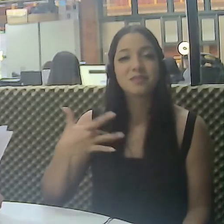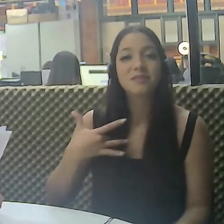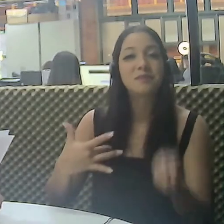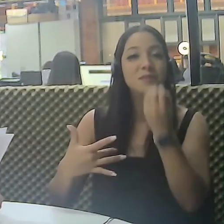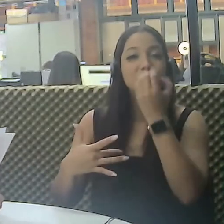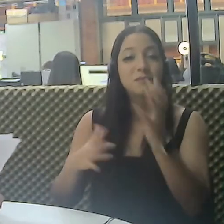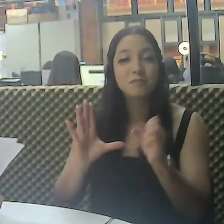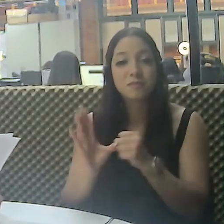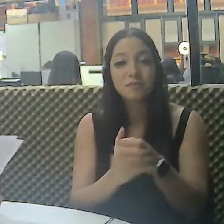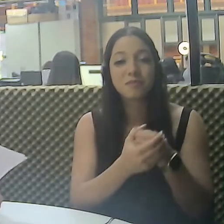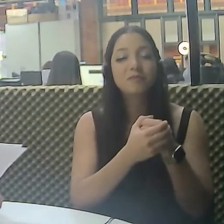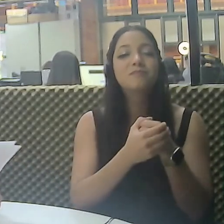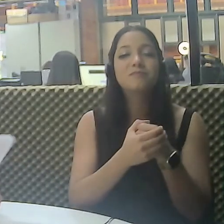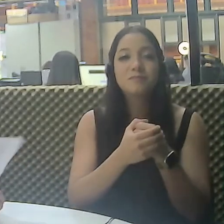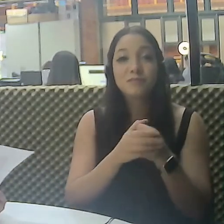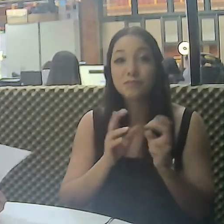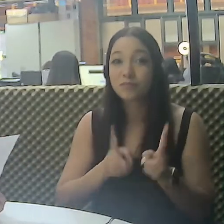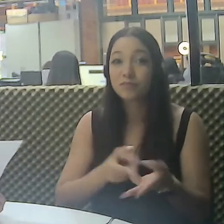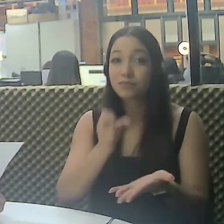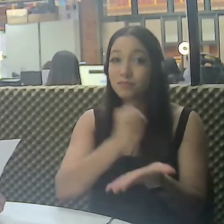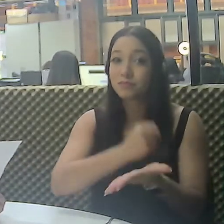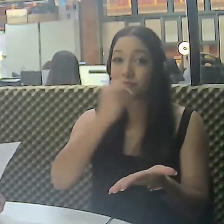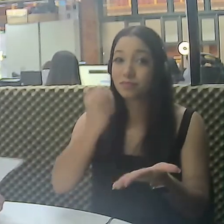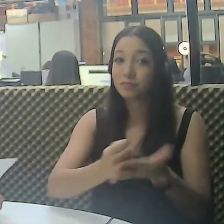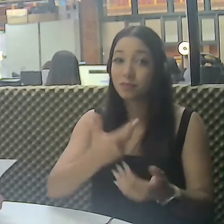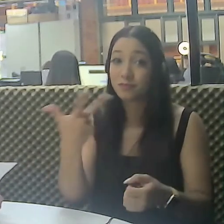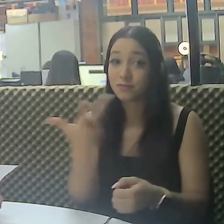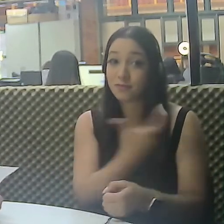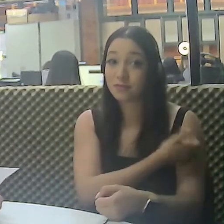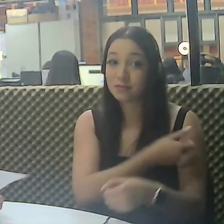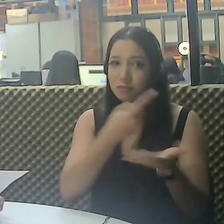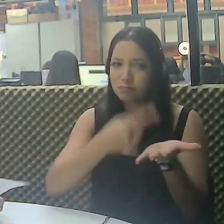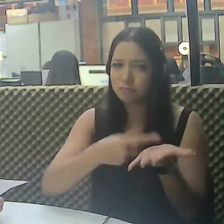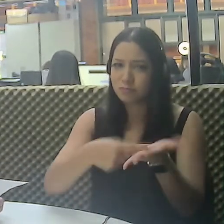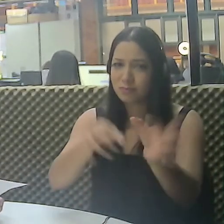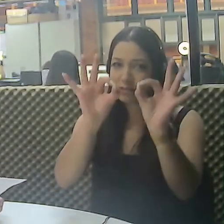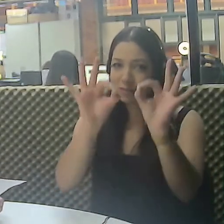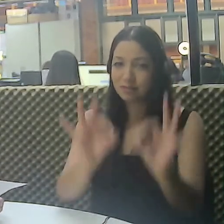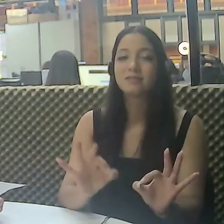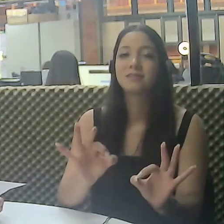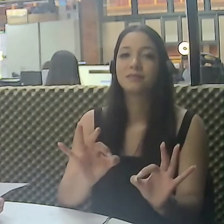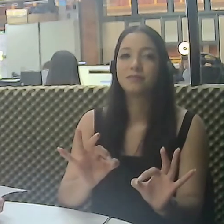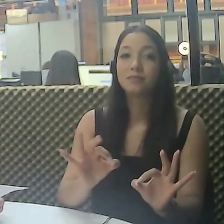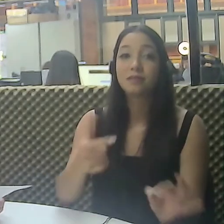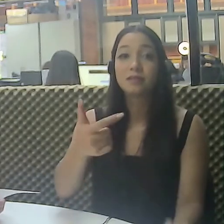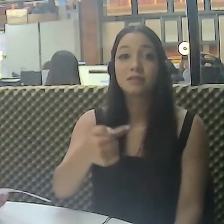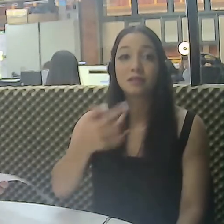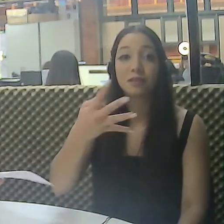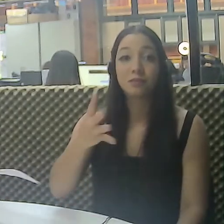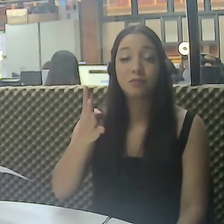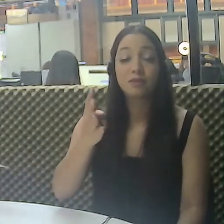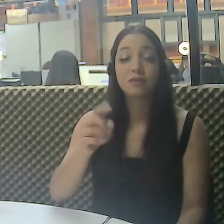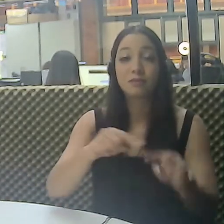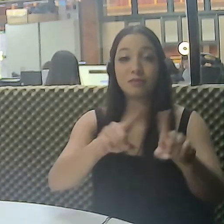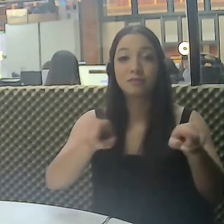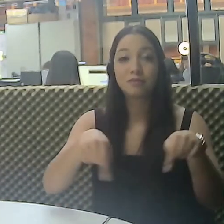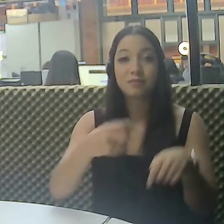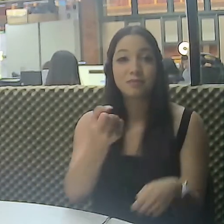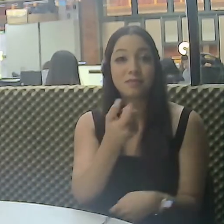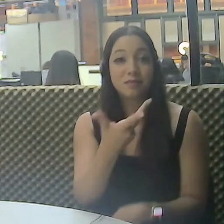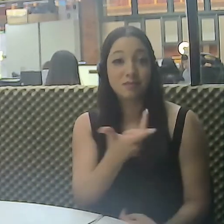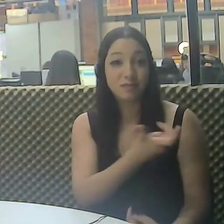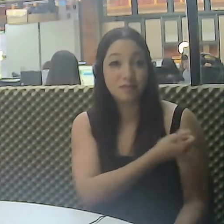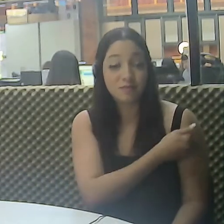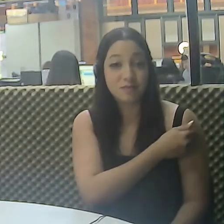e protegidos. Mantenha o seu cartão de vacinas atualizado. Nós temos 74 salas de vacina